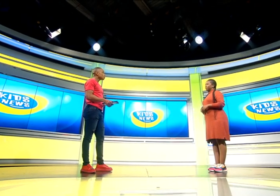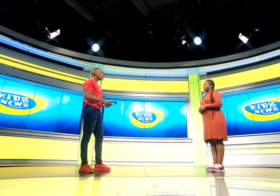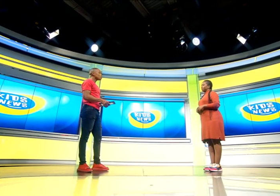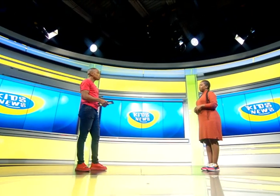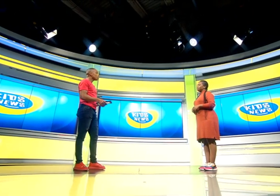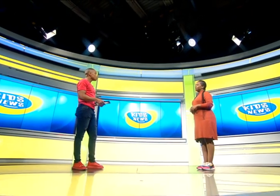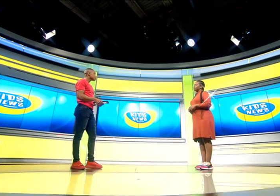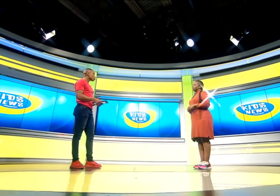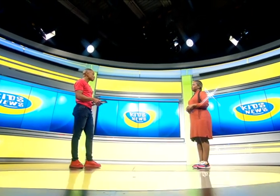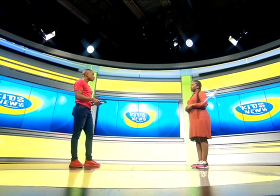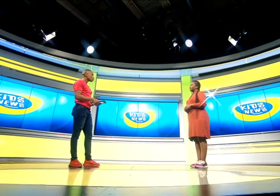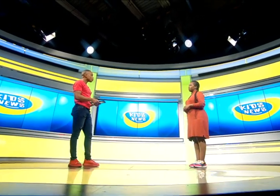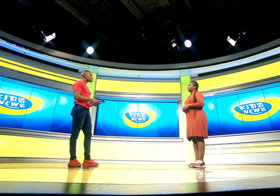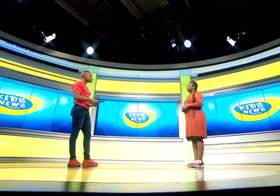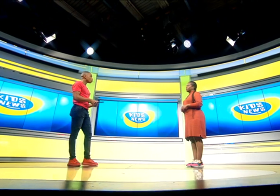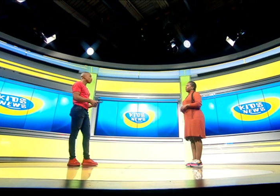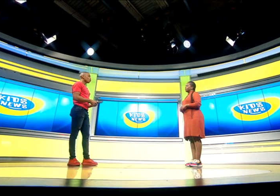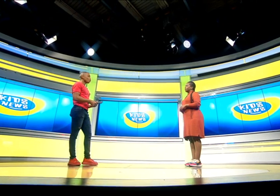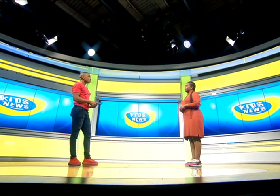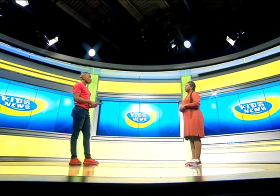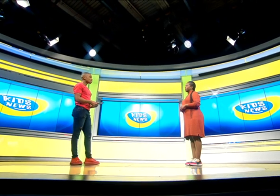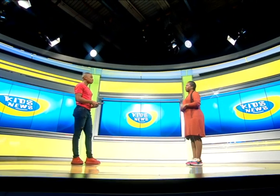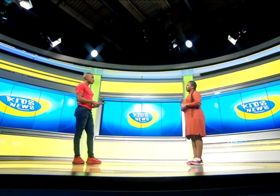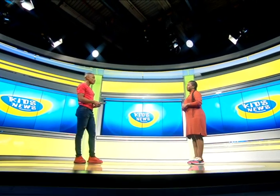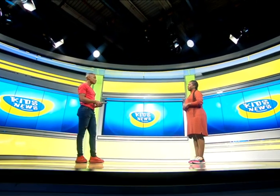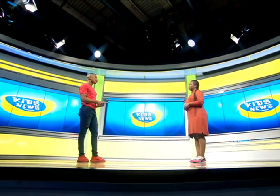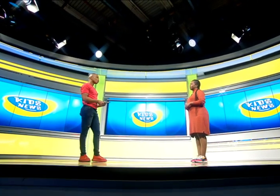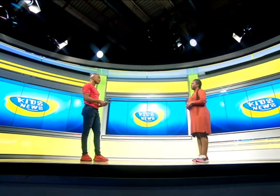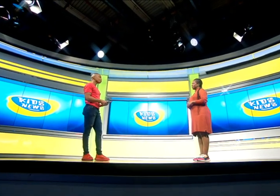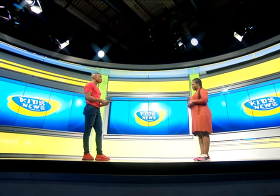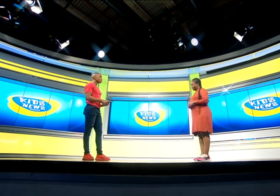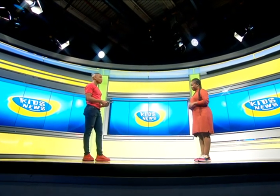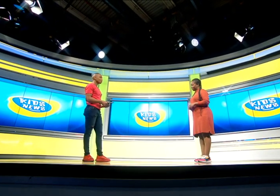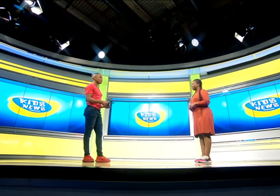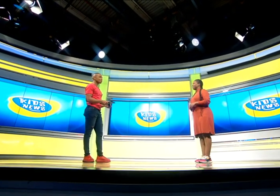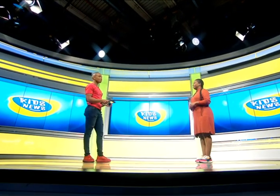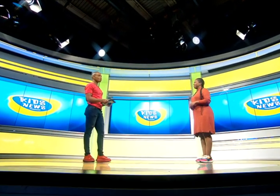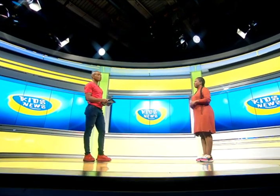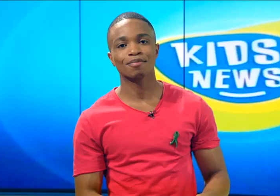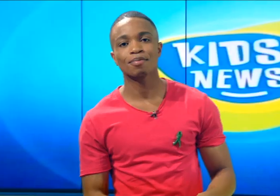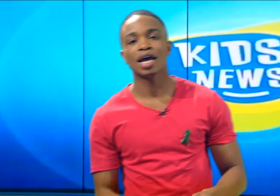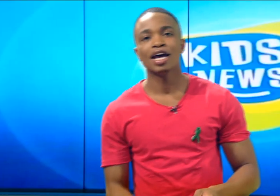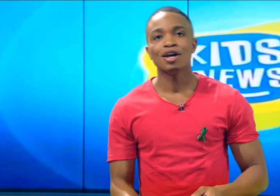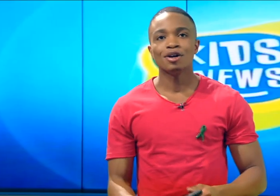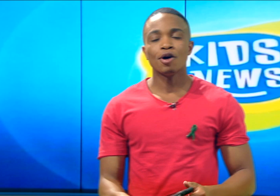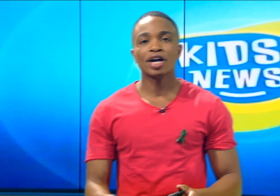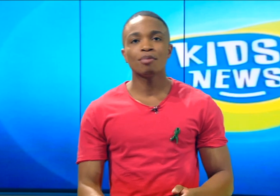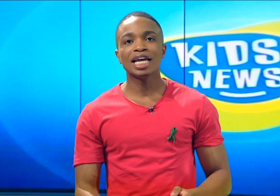ukuthi ke futhi lo limo lizophasiswa phela ngoSeptember ukuthi libe semthethweni. Siyabonga. Asibonge. Lo ke mbukeli